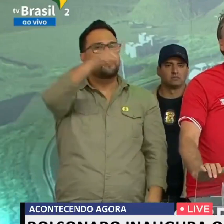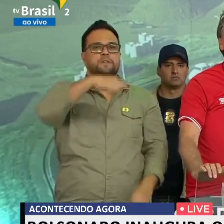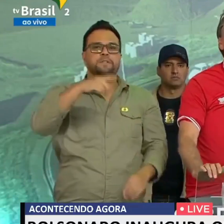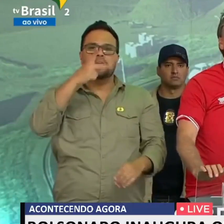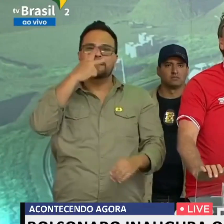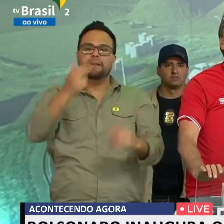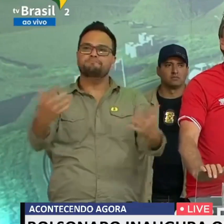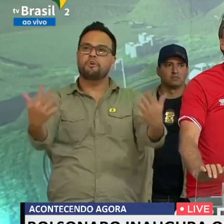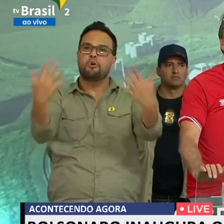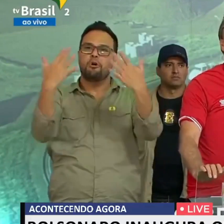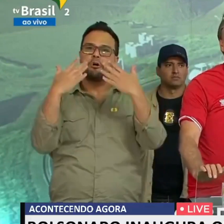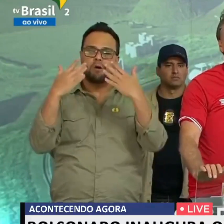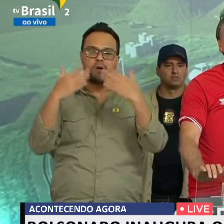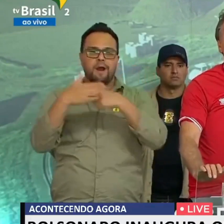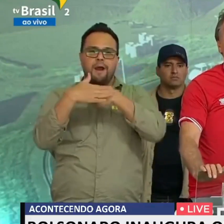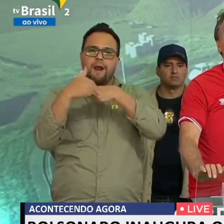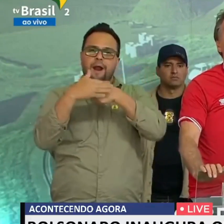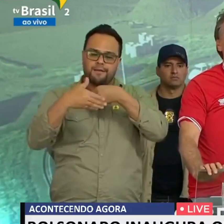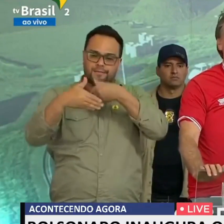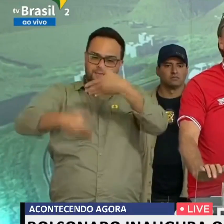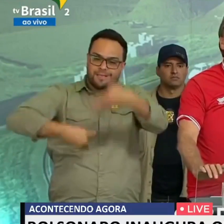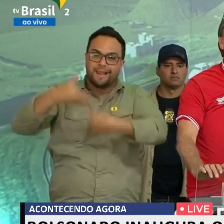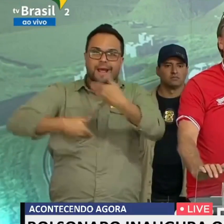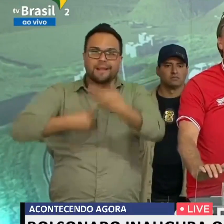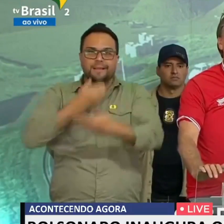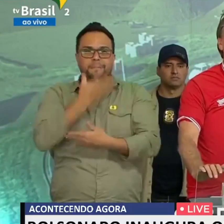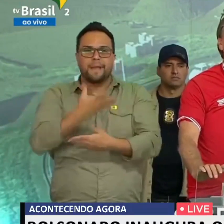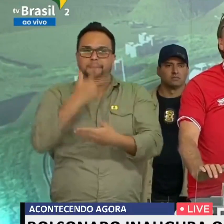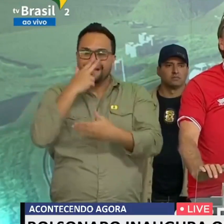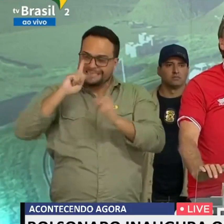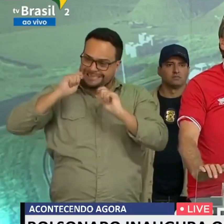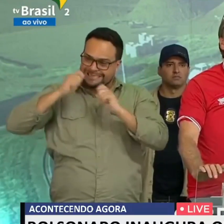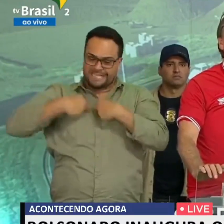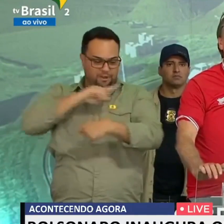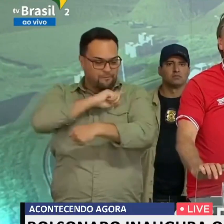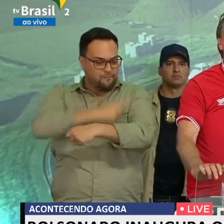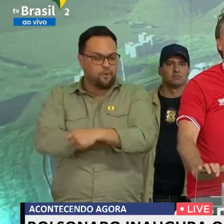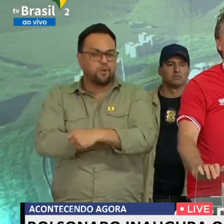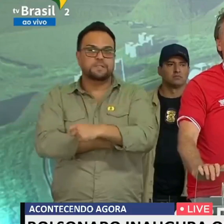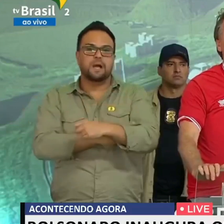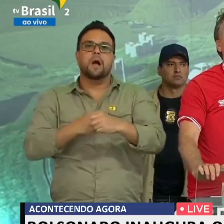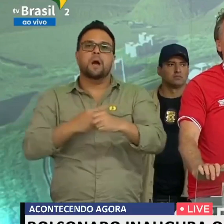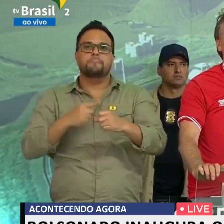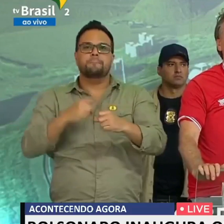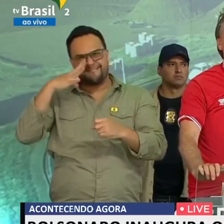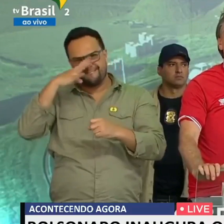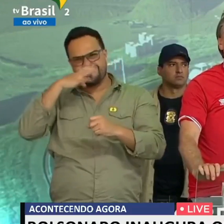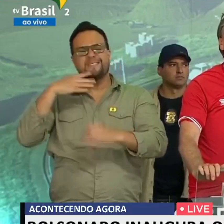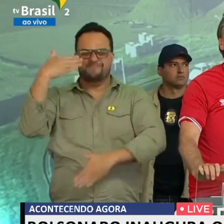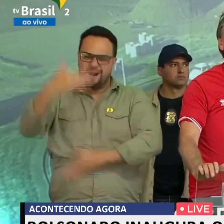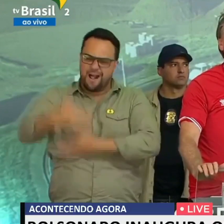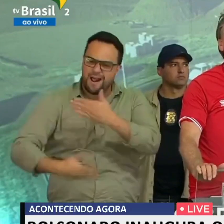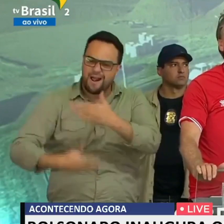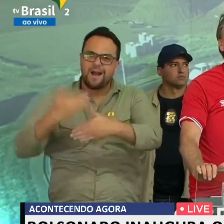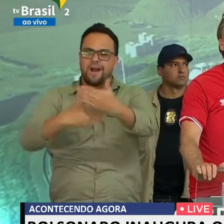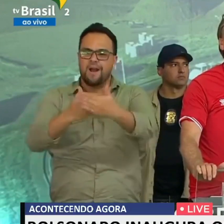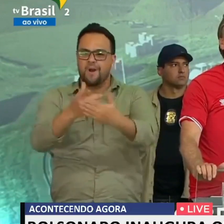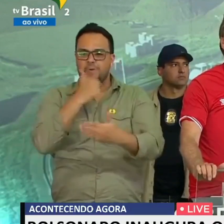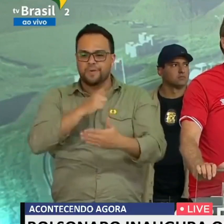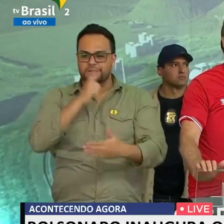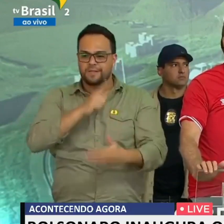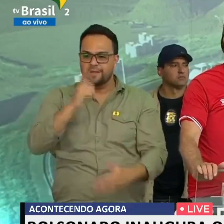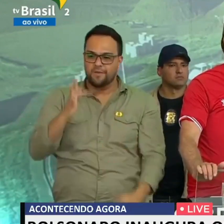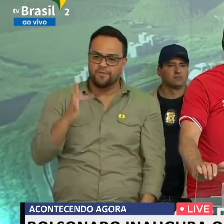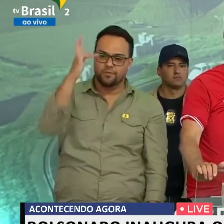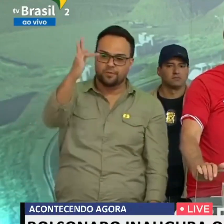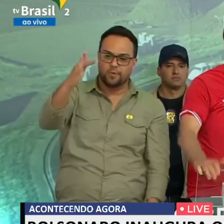recebem e nos tratam, nos dá forças para bem perseguir esse destino de um